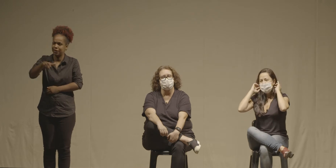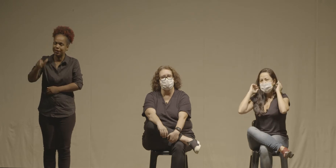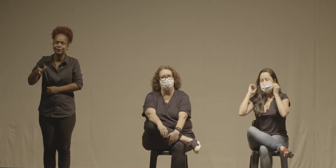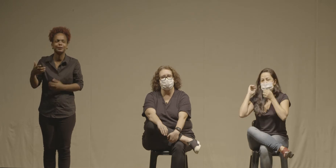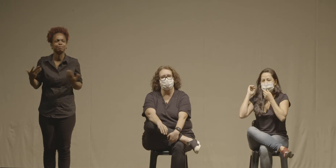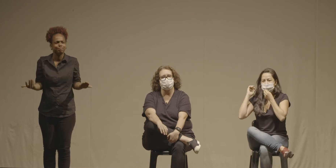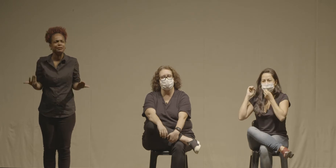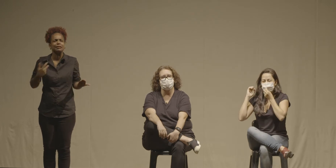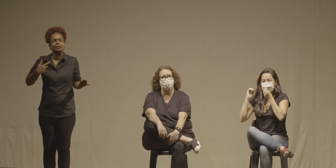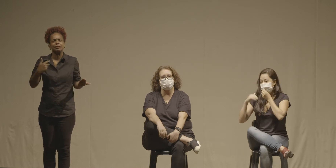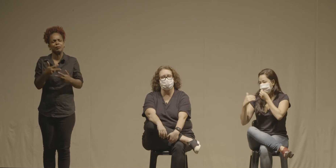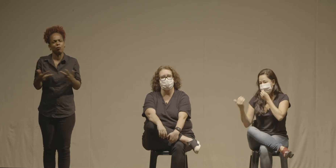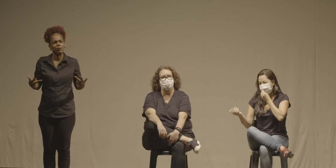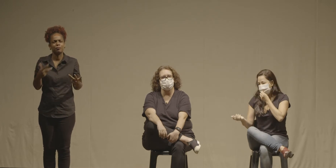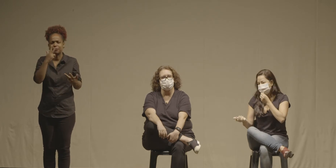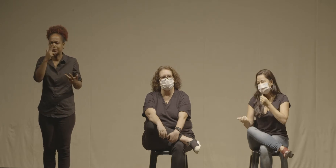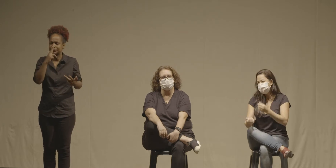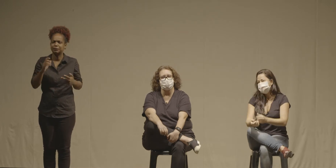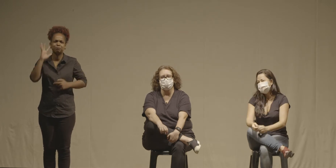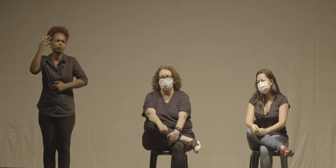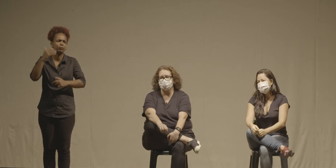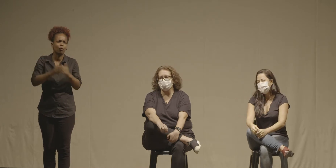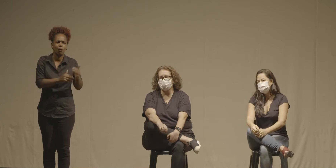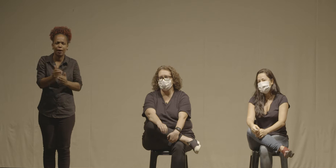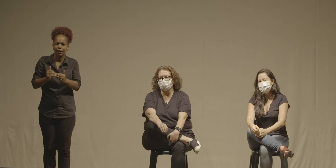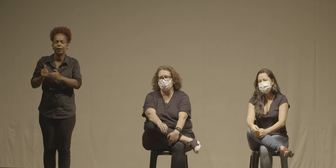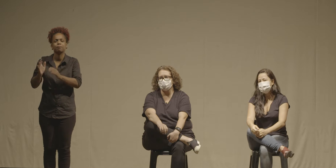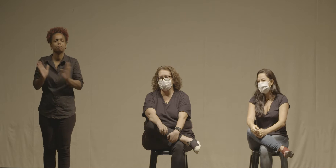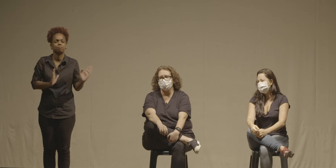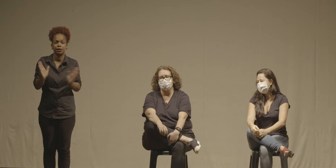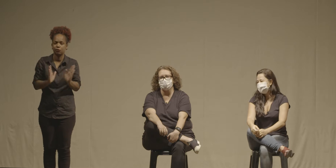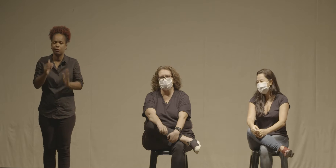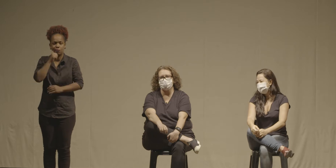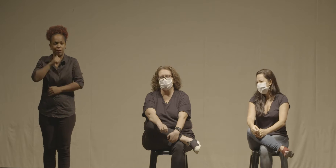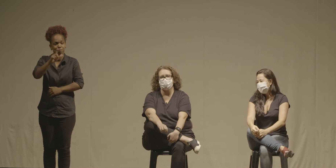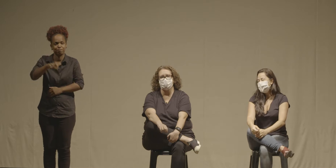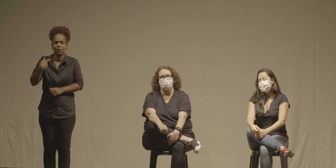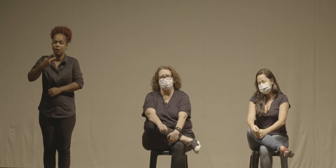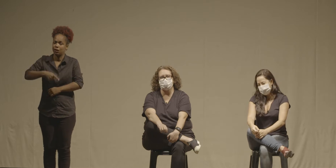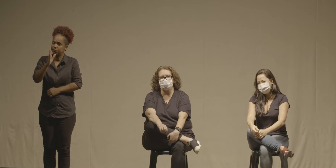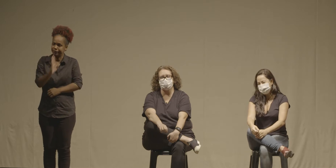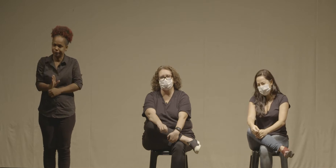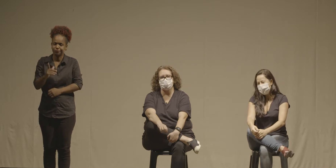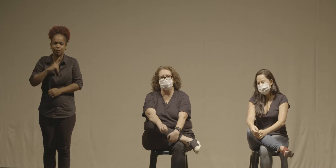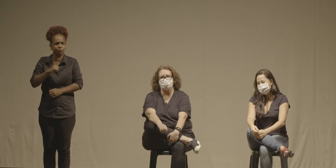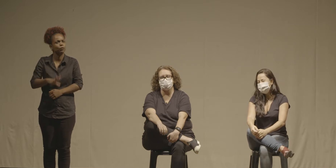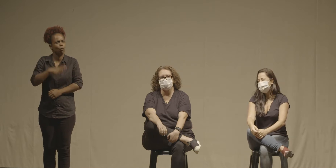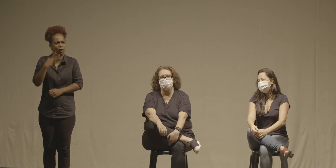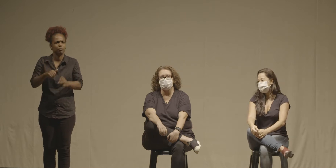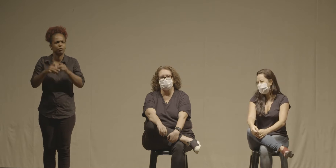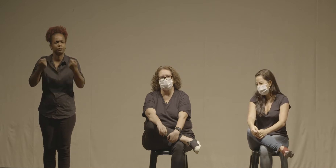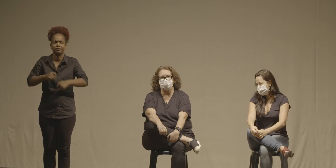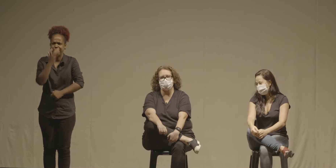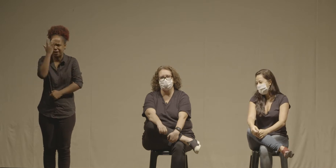que é atemporal. A gente sabe que ser mulher no Brasil é um ato de coragem,